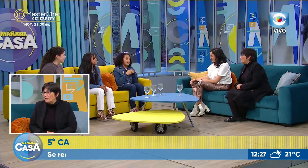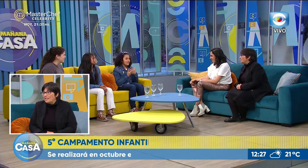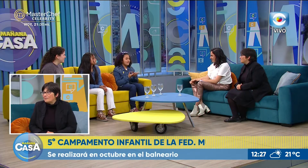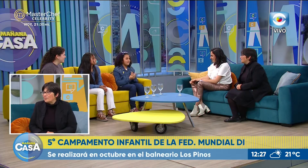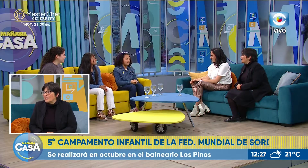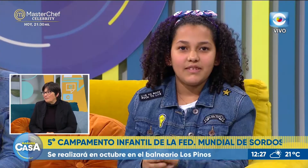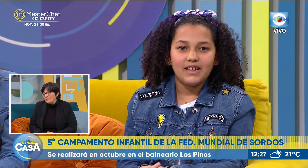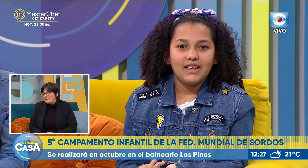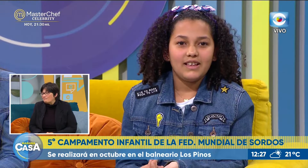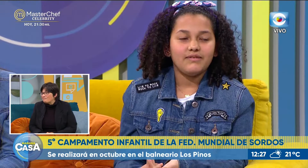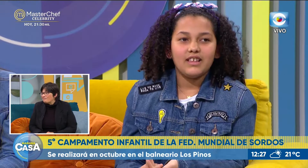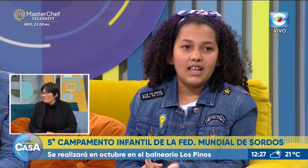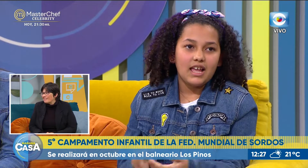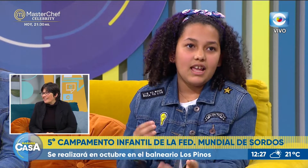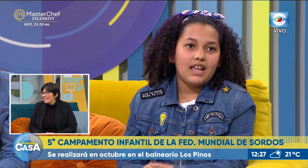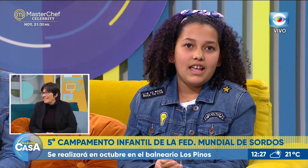está muy feliz porque es mi amiga.